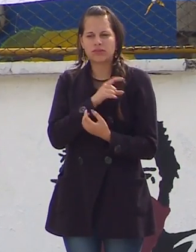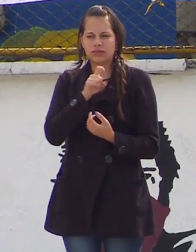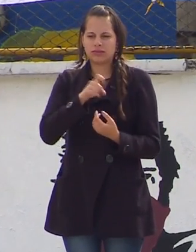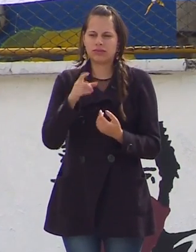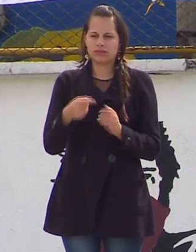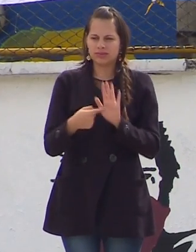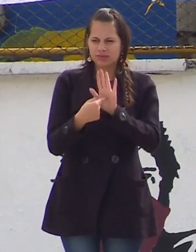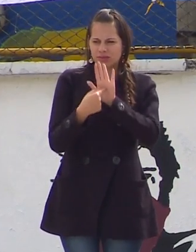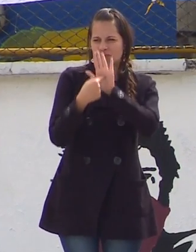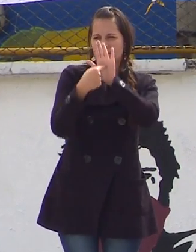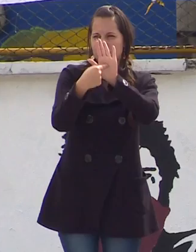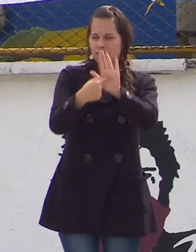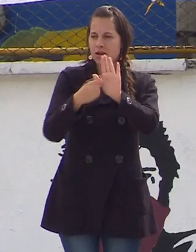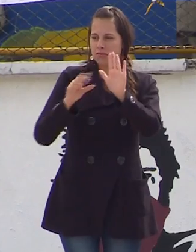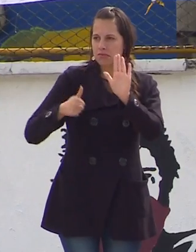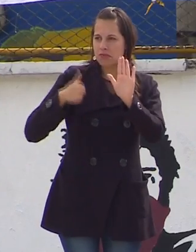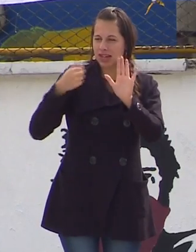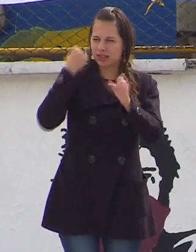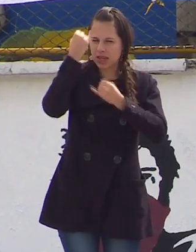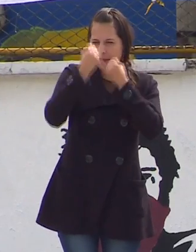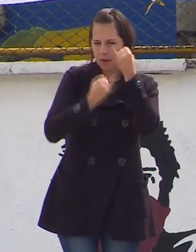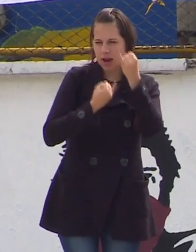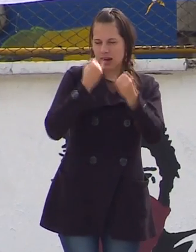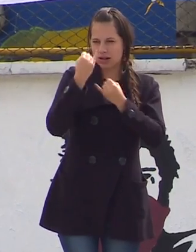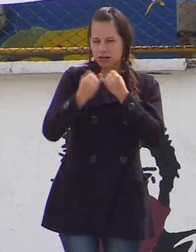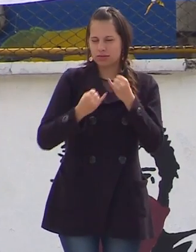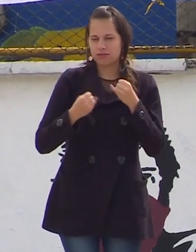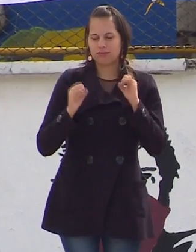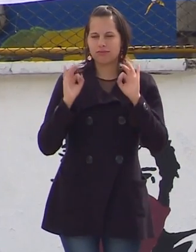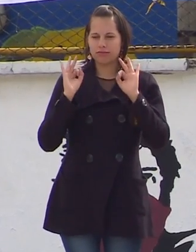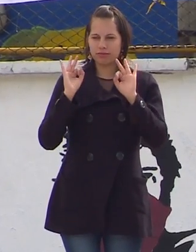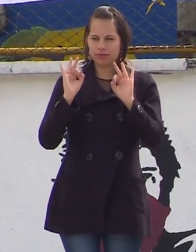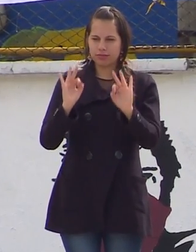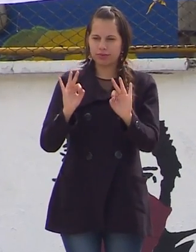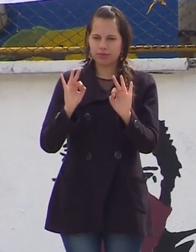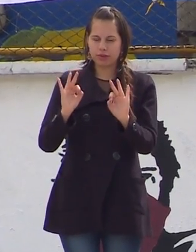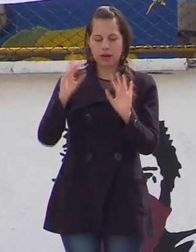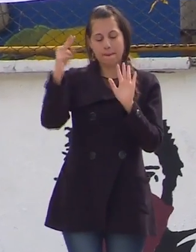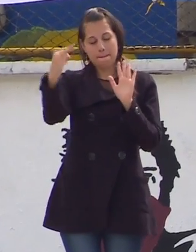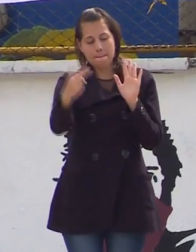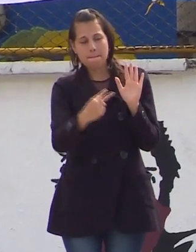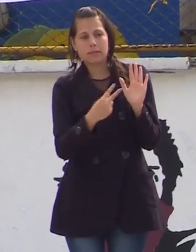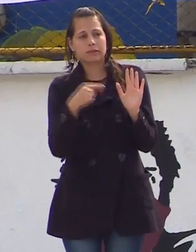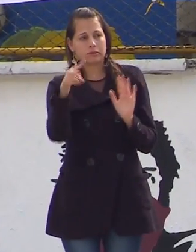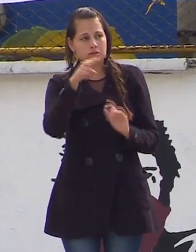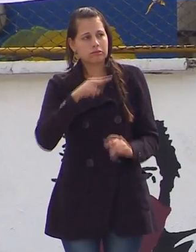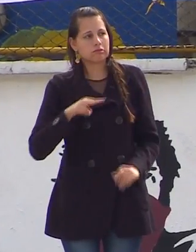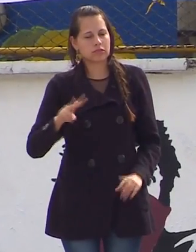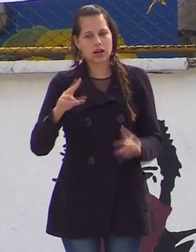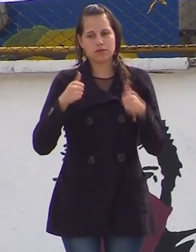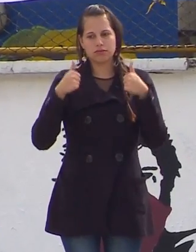mejor impresión, su mejor cara, su mejor realidad.